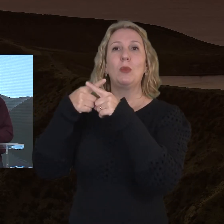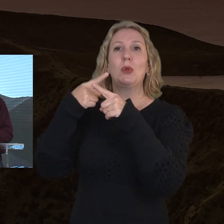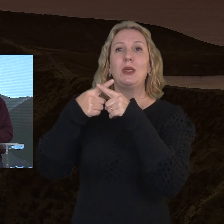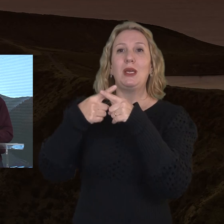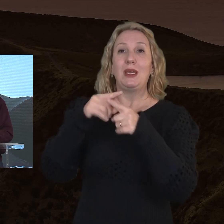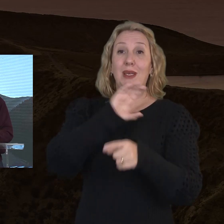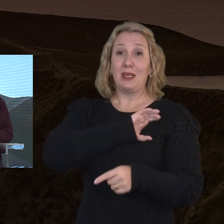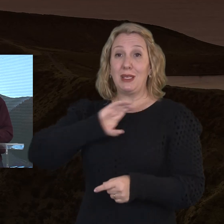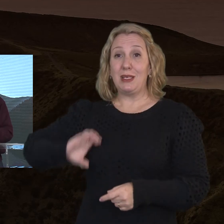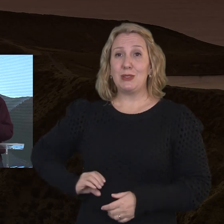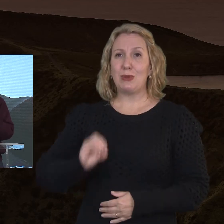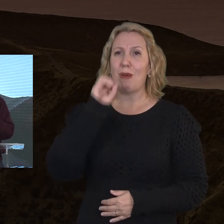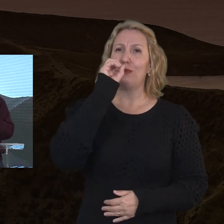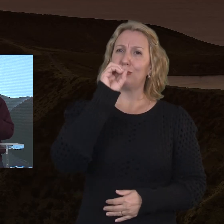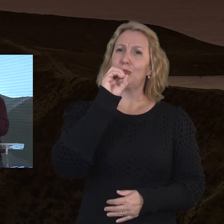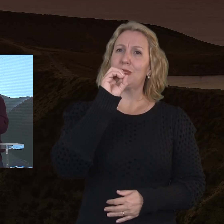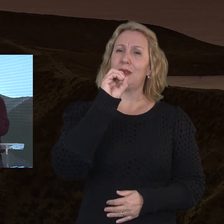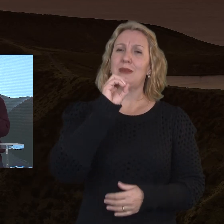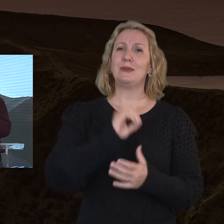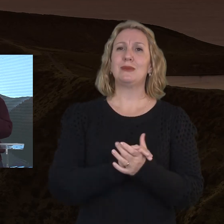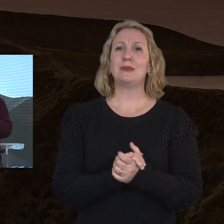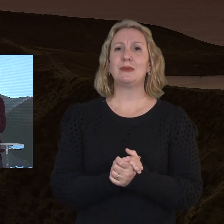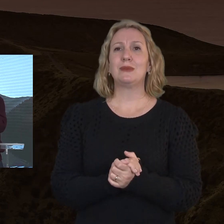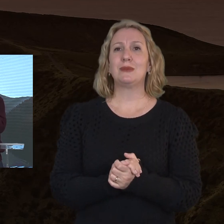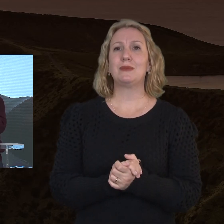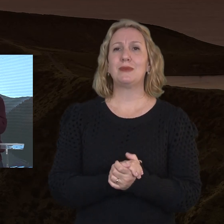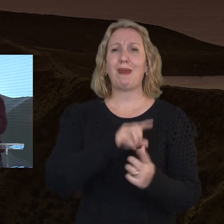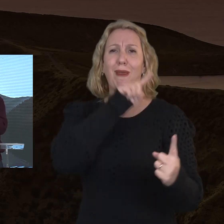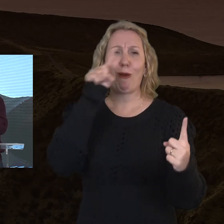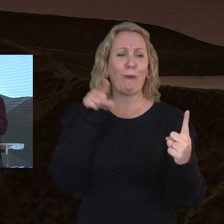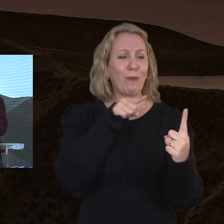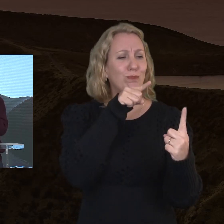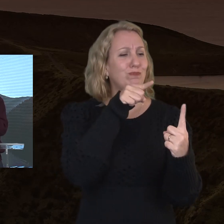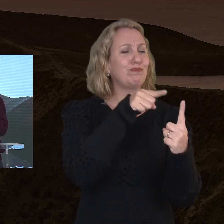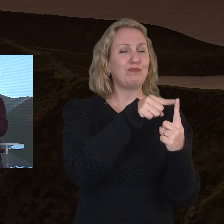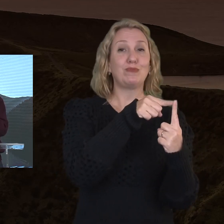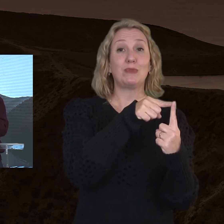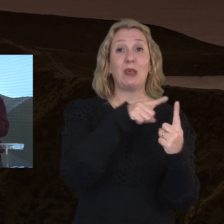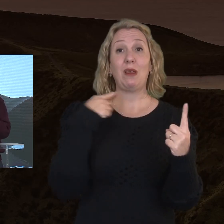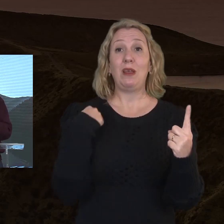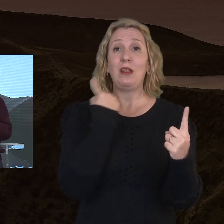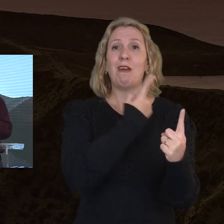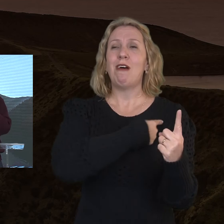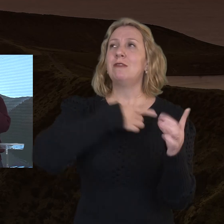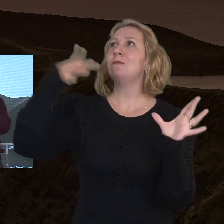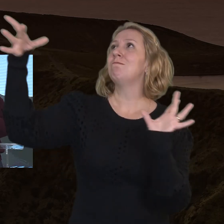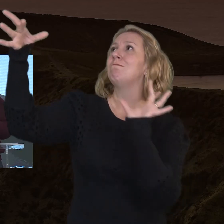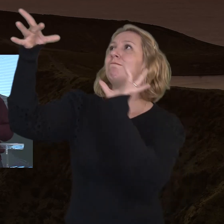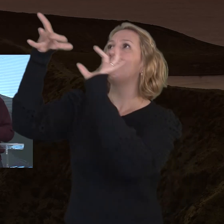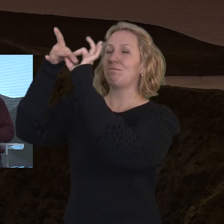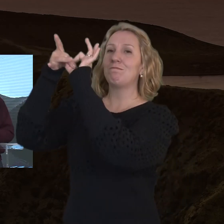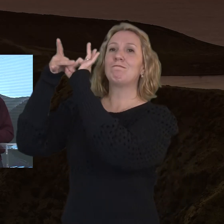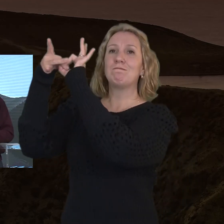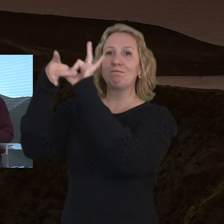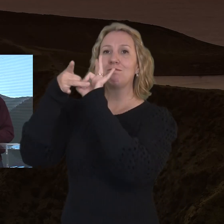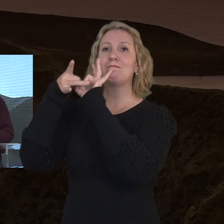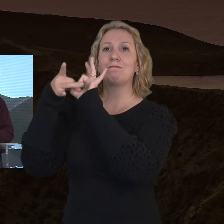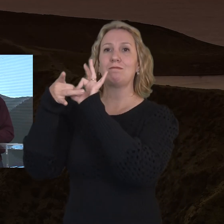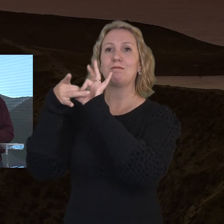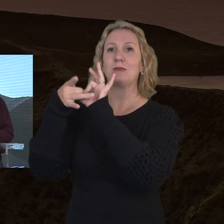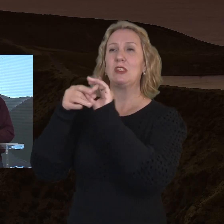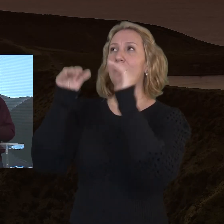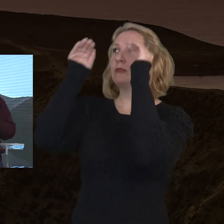universo e nós estamos vinculados conectados com ele e encabeçados por